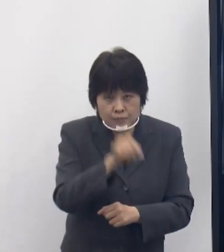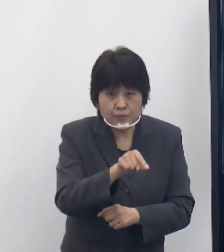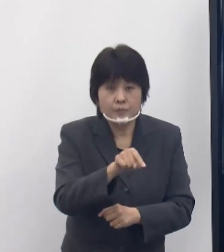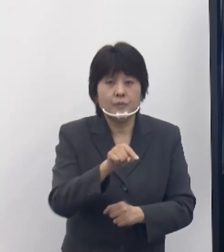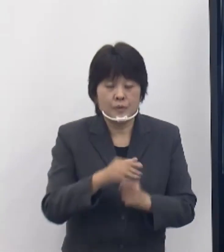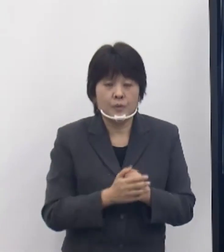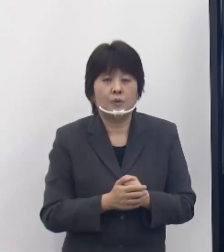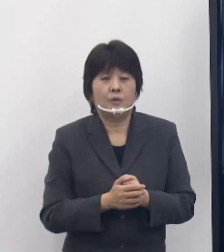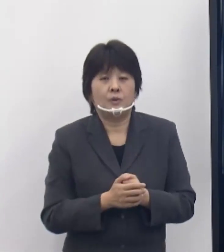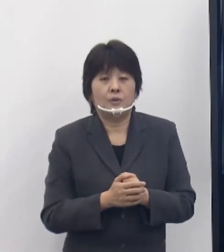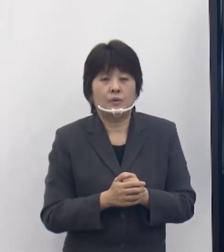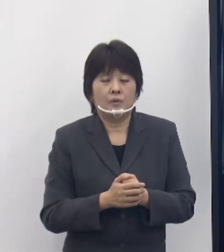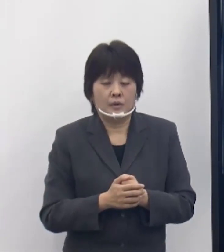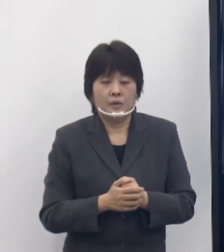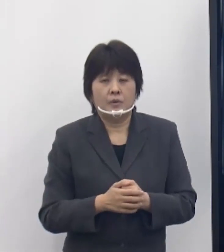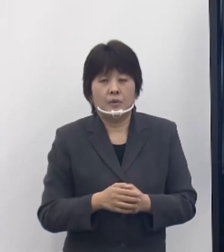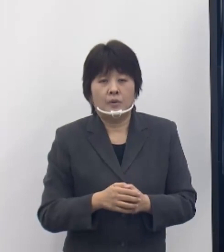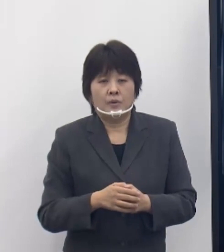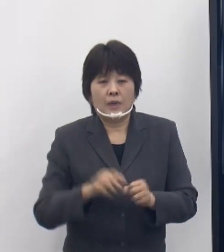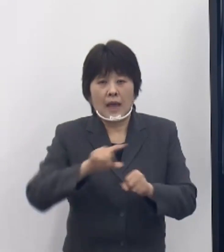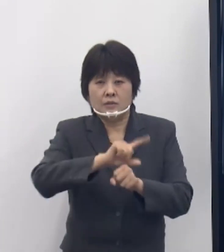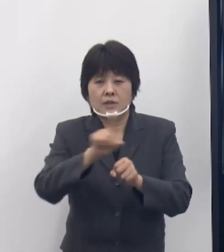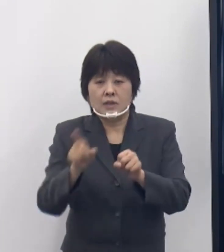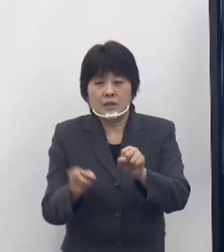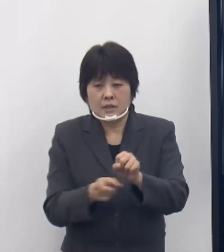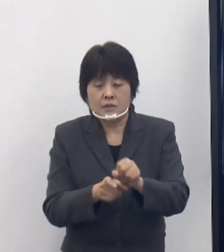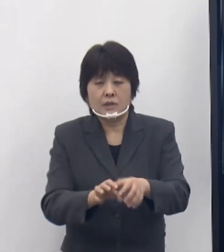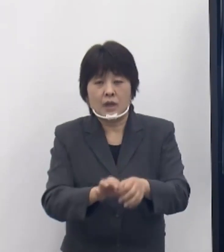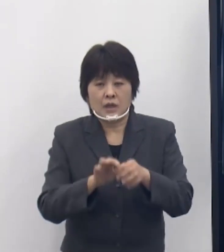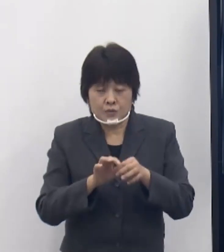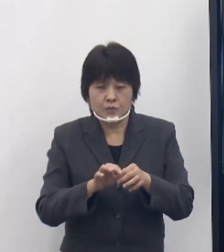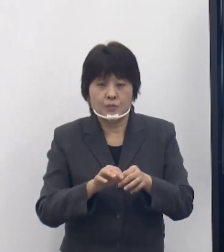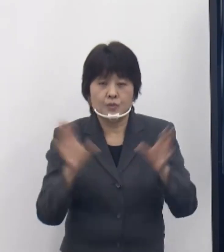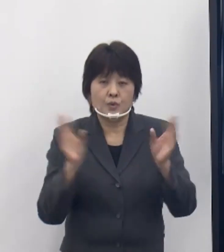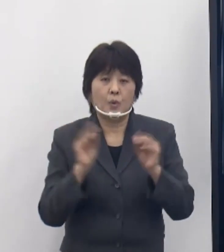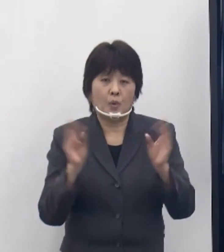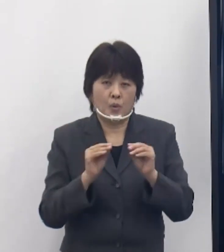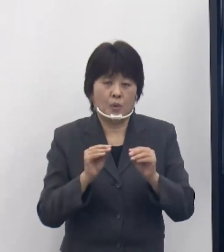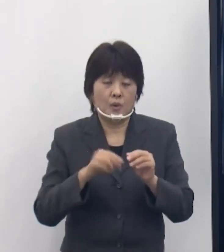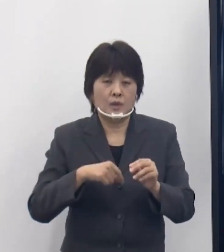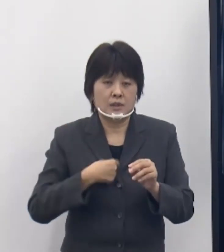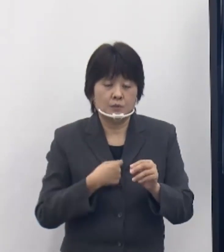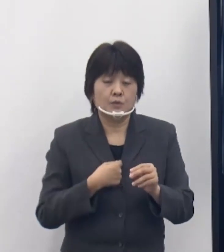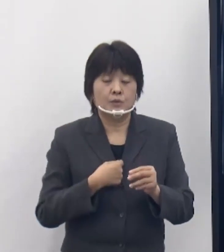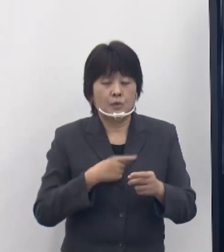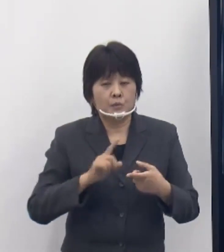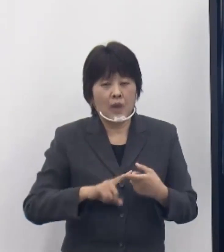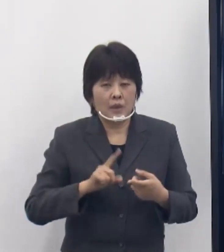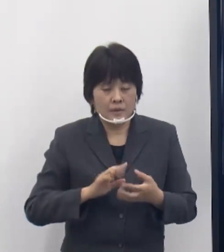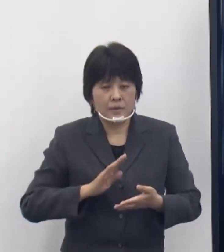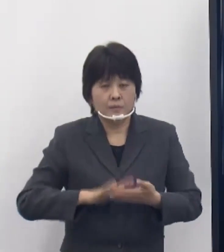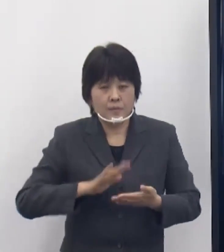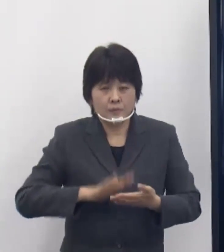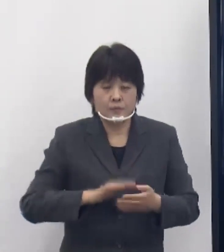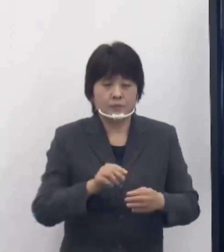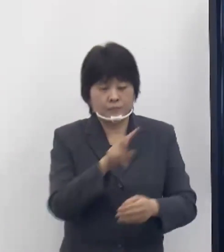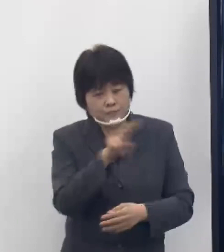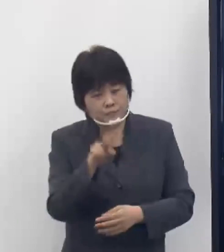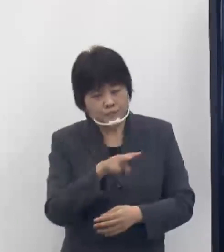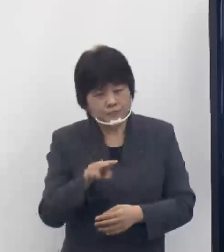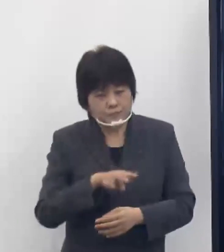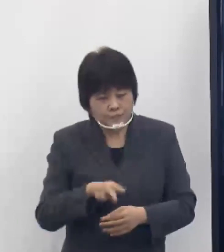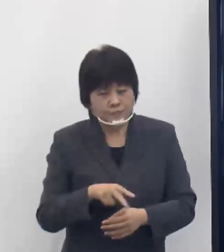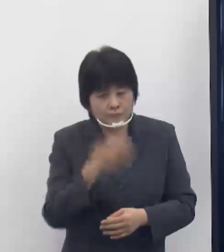ますと、 SDGs の関連情報を自分のペースで学ぶことができ